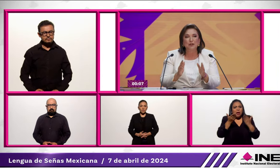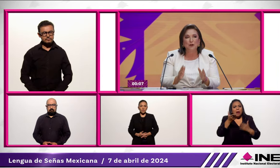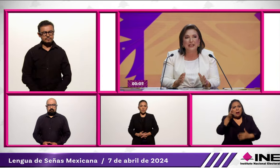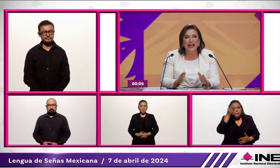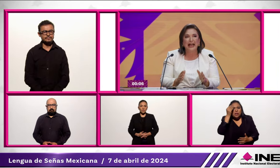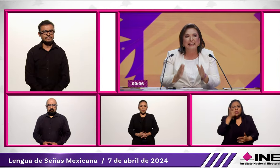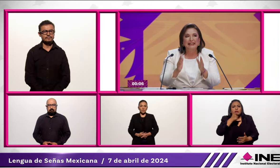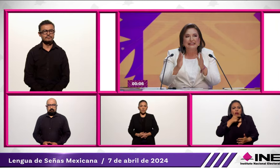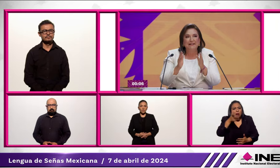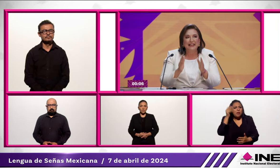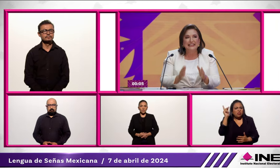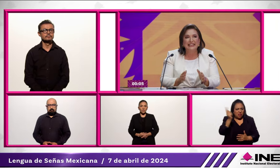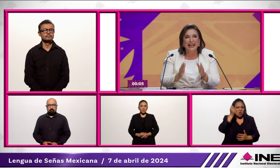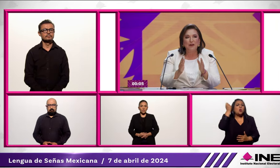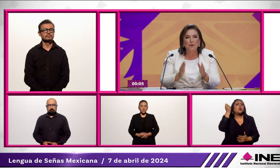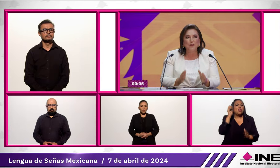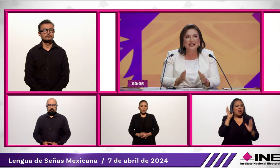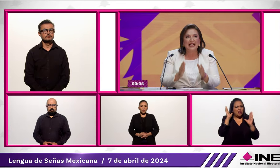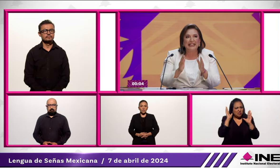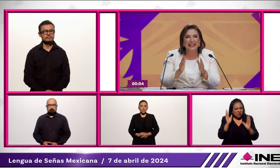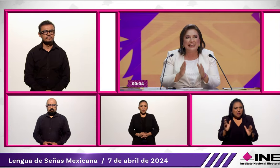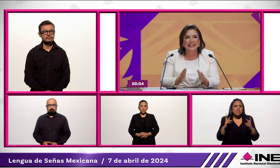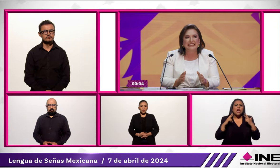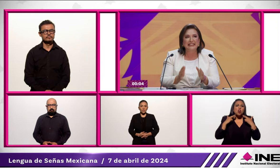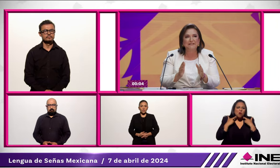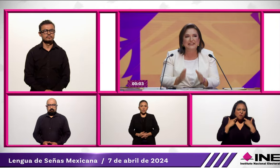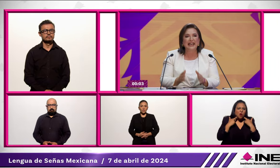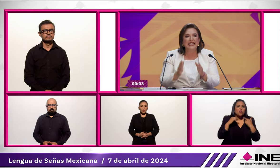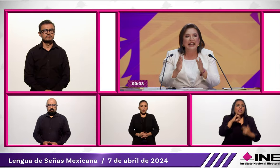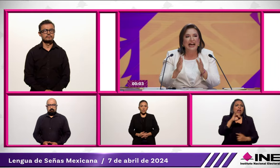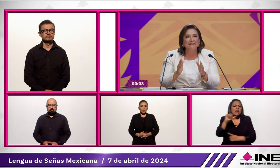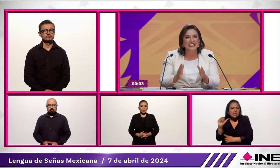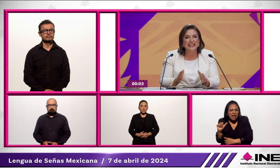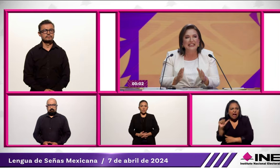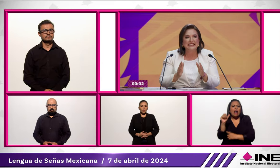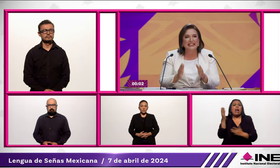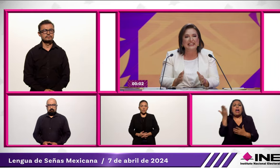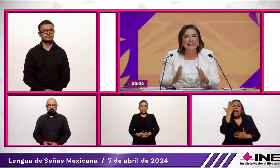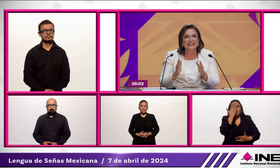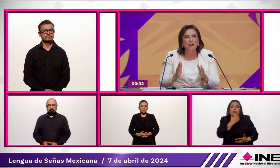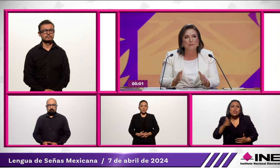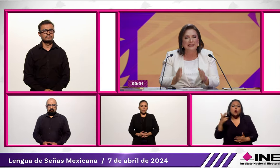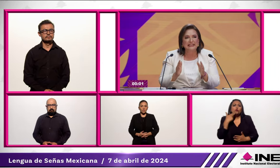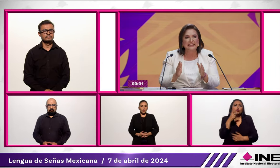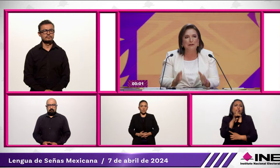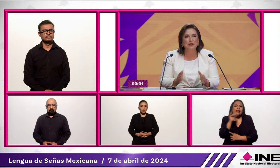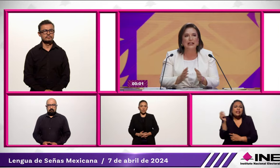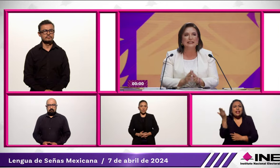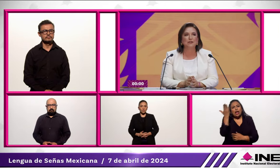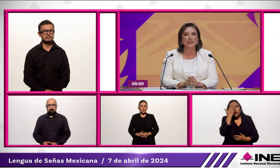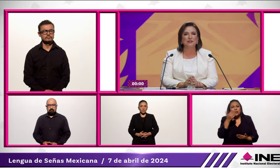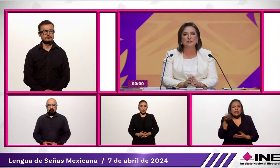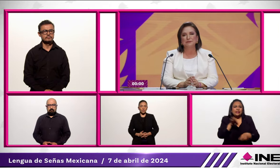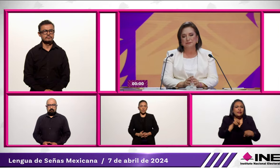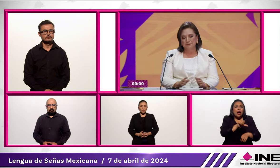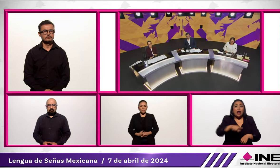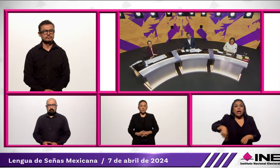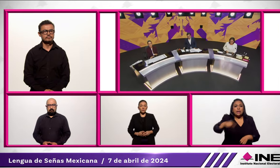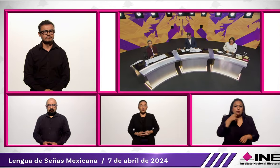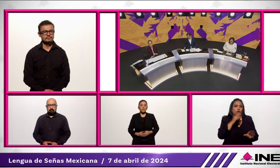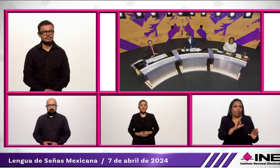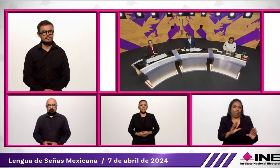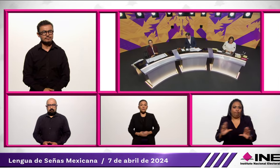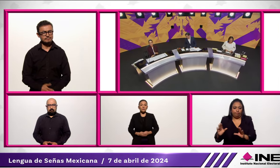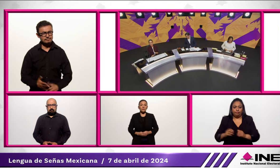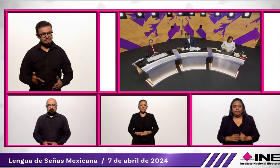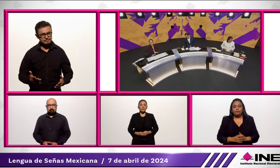aprender tecnología. Se va a enseñar robótica, inteligencia artificial, habilidades digitales y competencias laborales a los niños. Gracias,